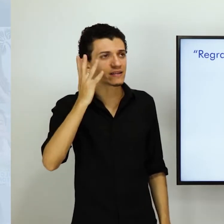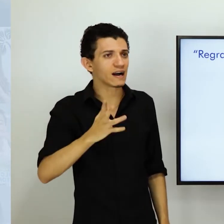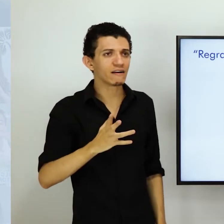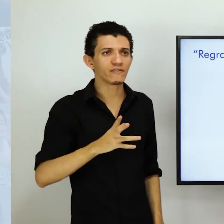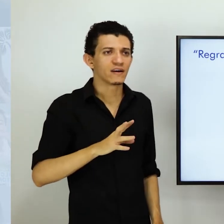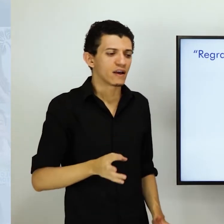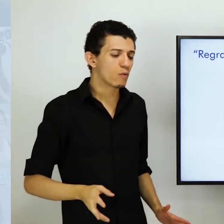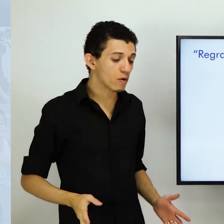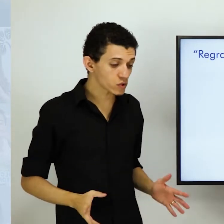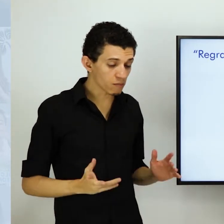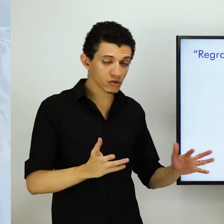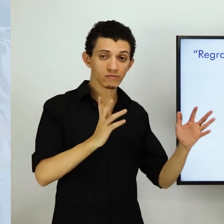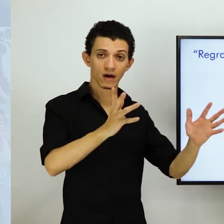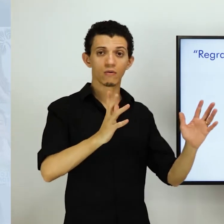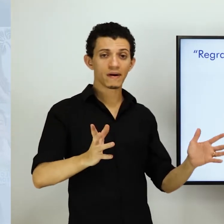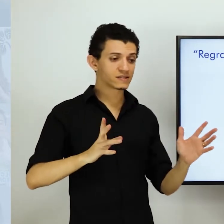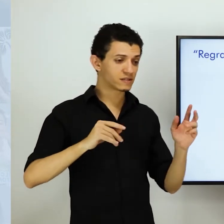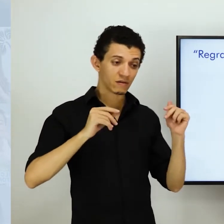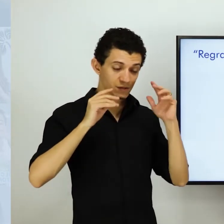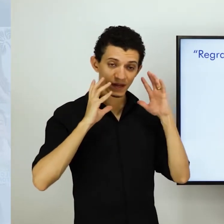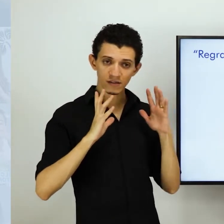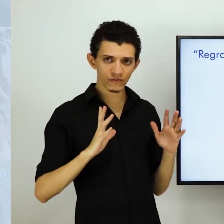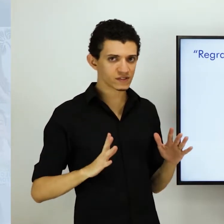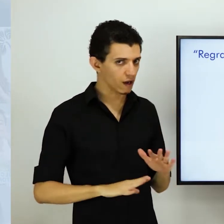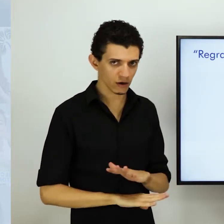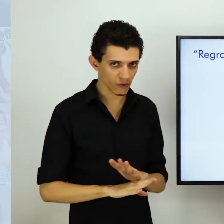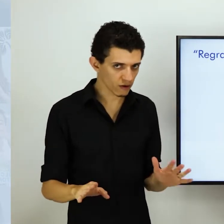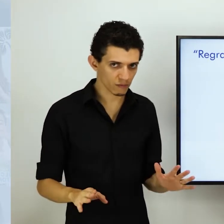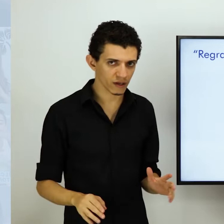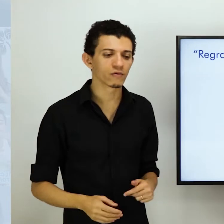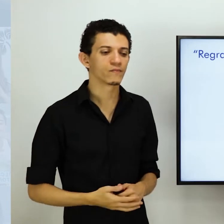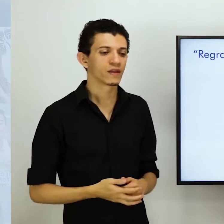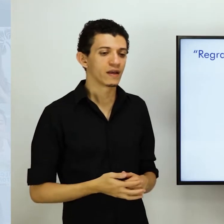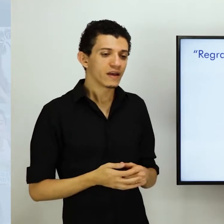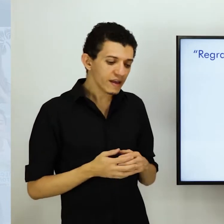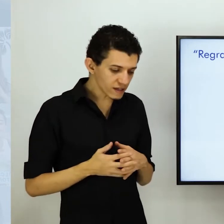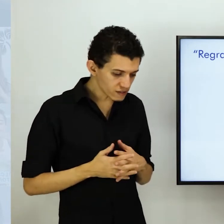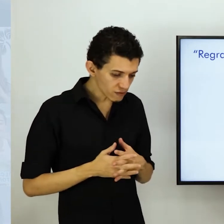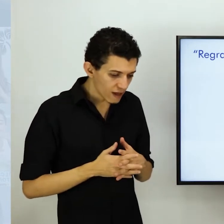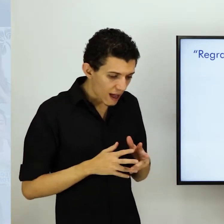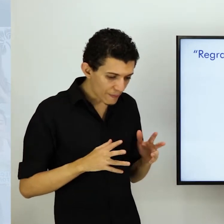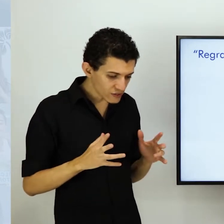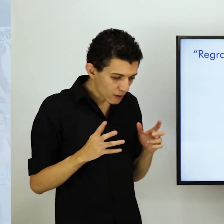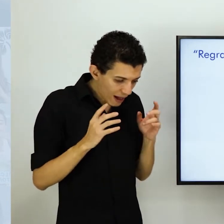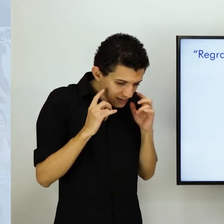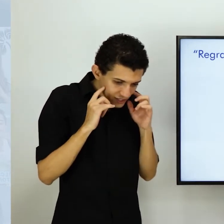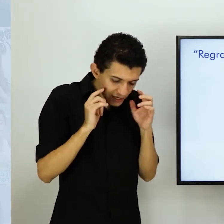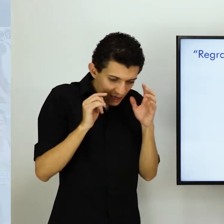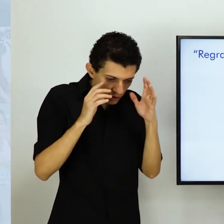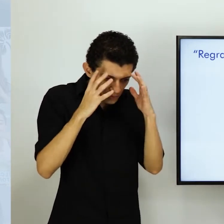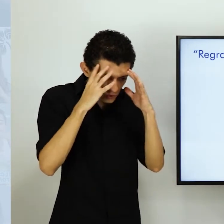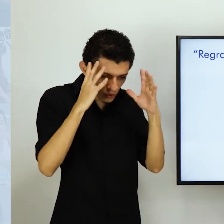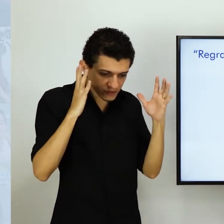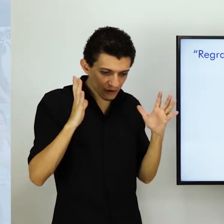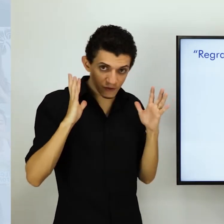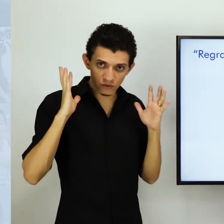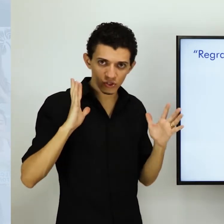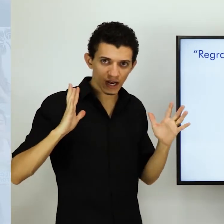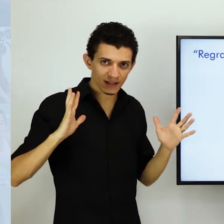trava, eu sou bom de mão, mas expressão facial não é comigo. E isso, a pessoa acha que é como se rosto dela fosse congelado,